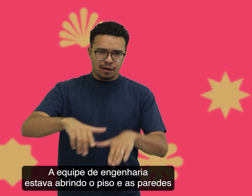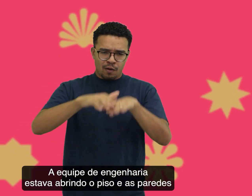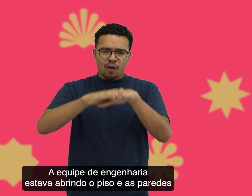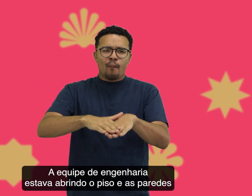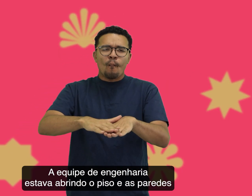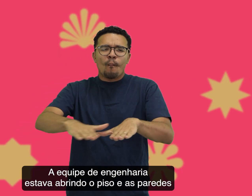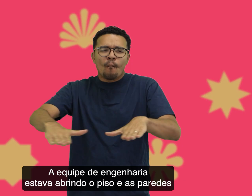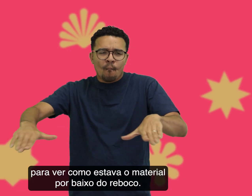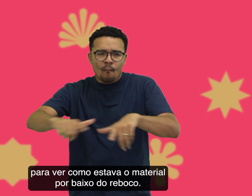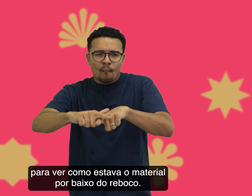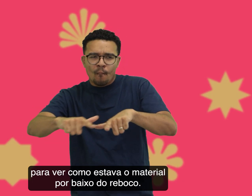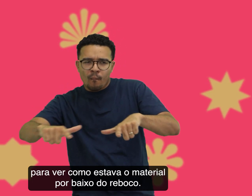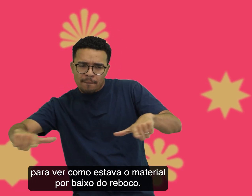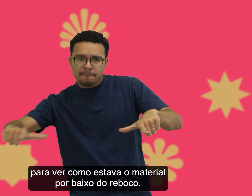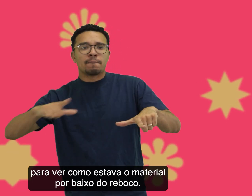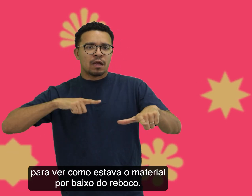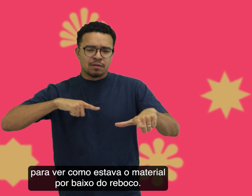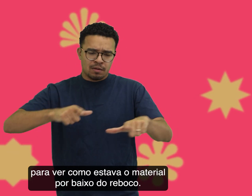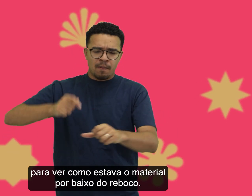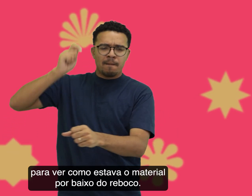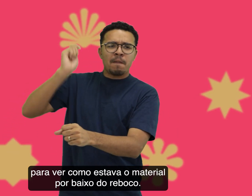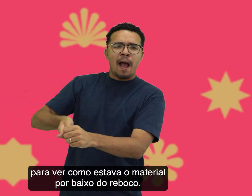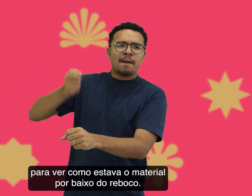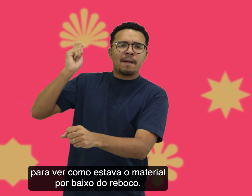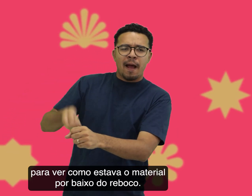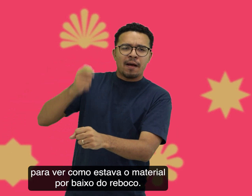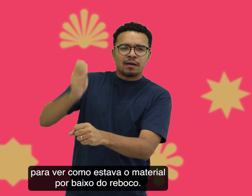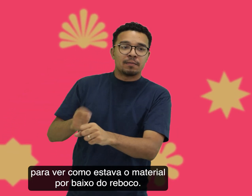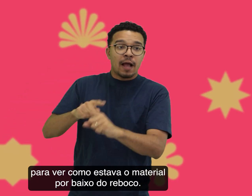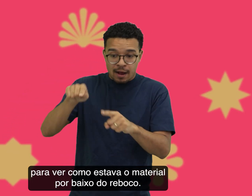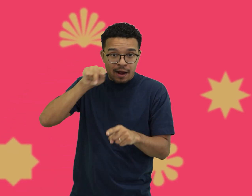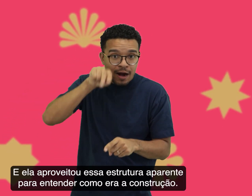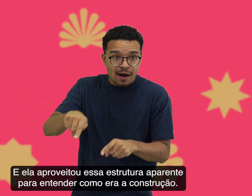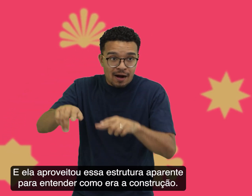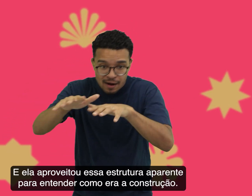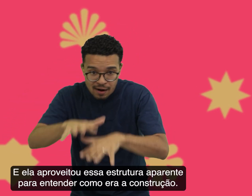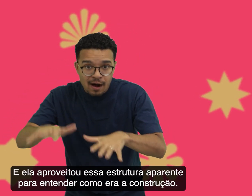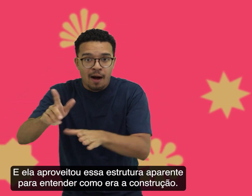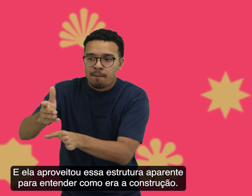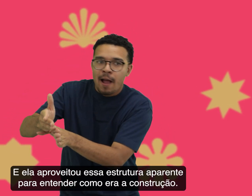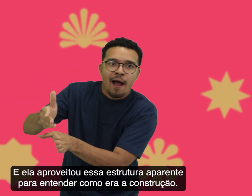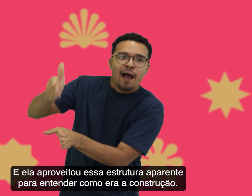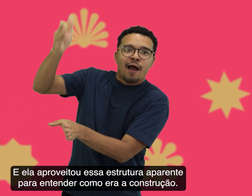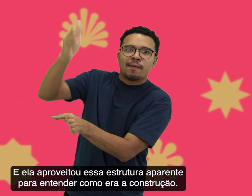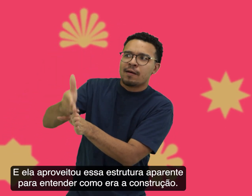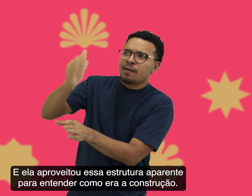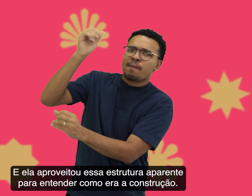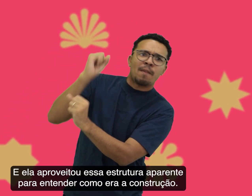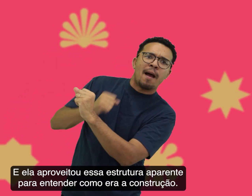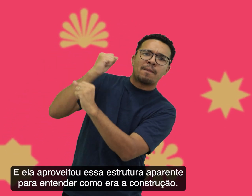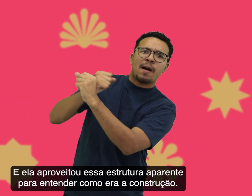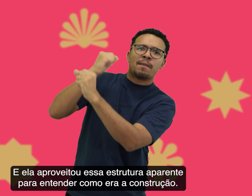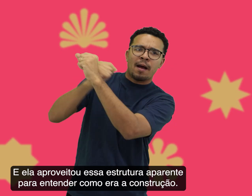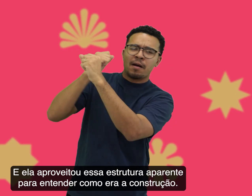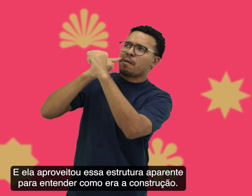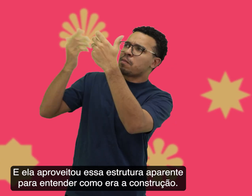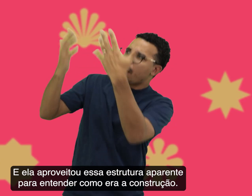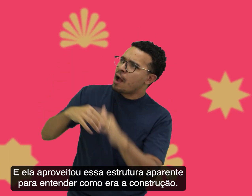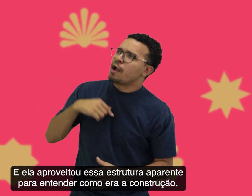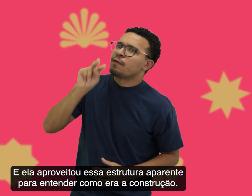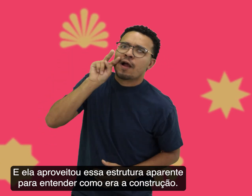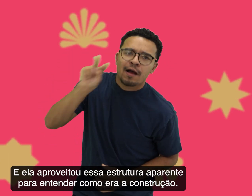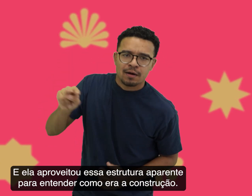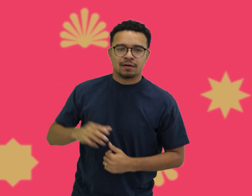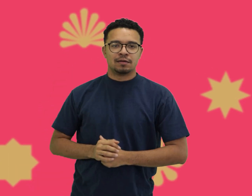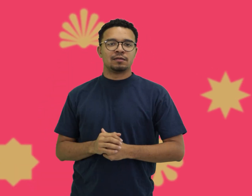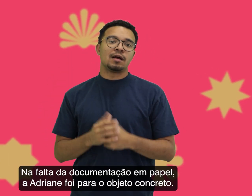estava abrindo o piso e as paredes para ver como estava o material por baixo do reboco. E ela aproveitou essa estrutura aparente para